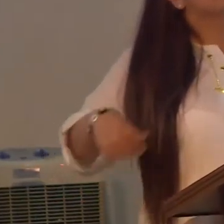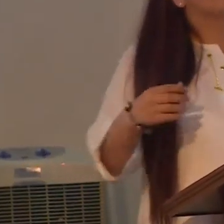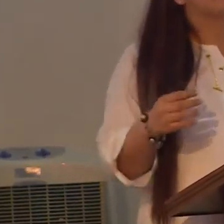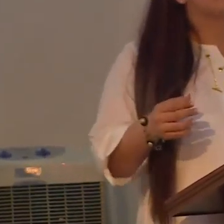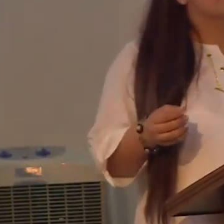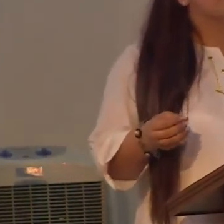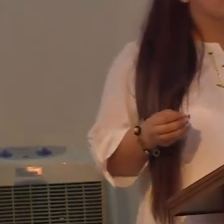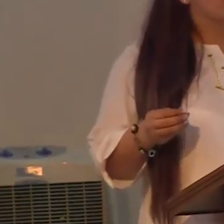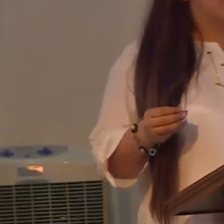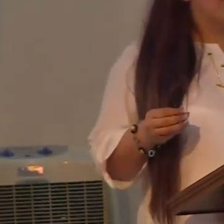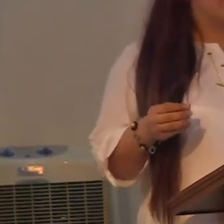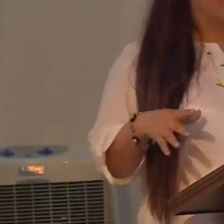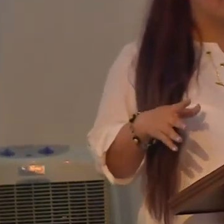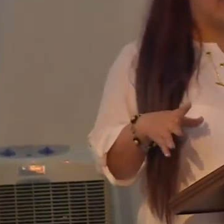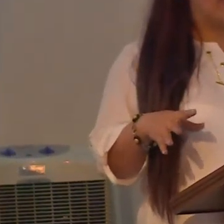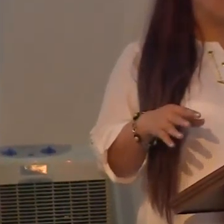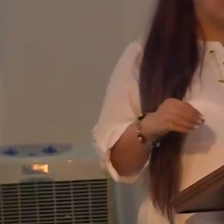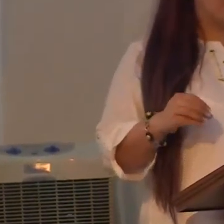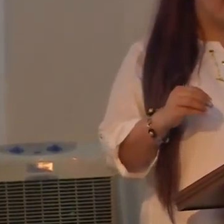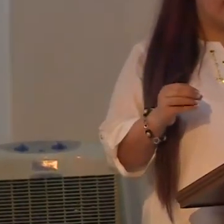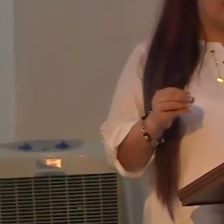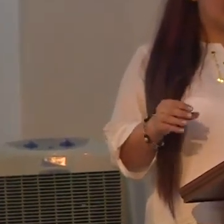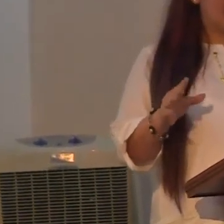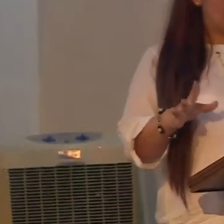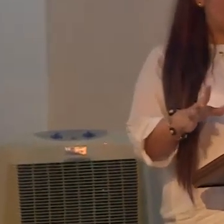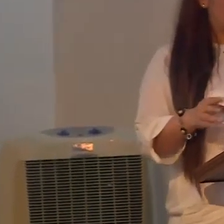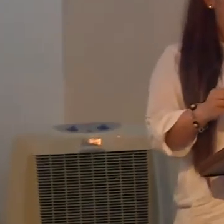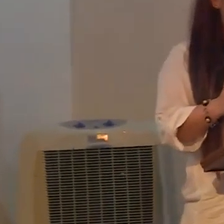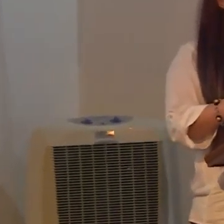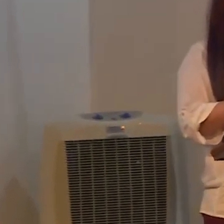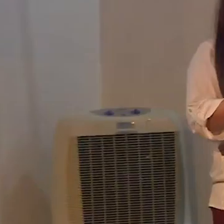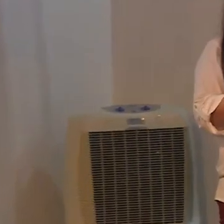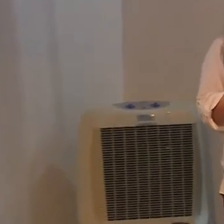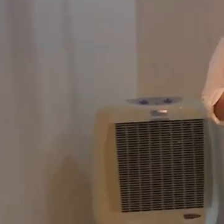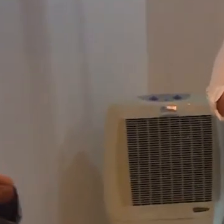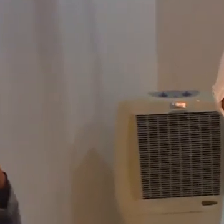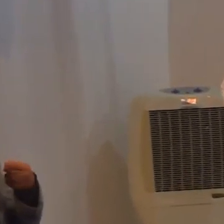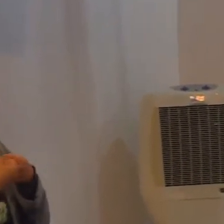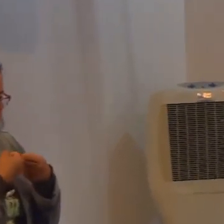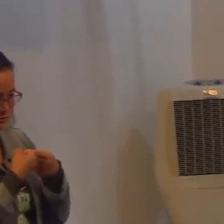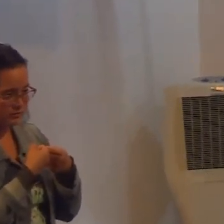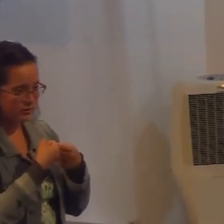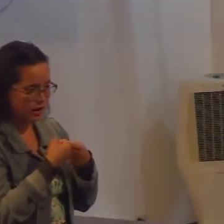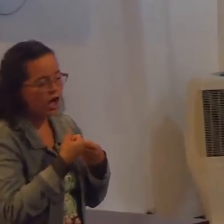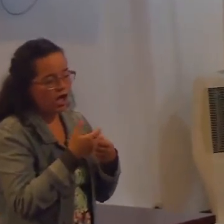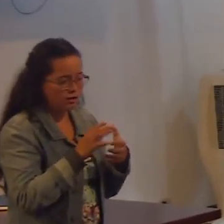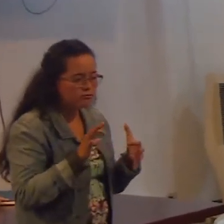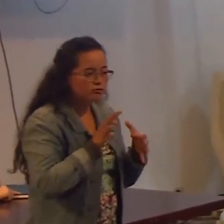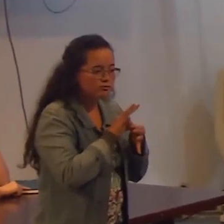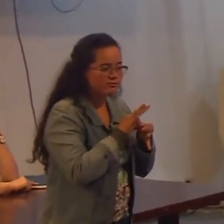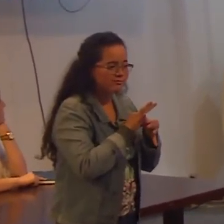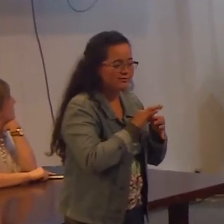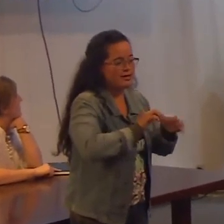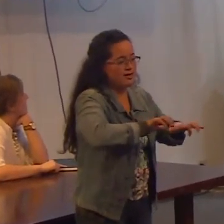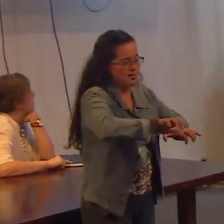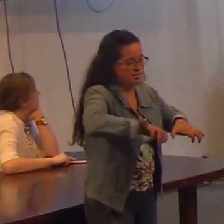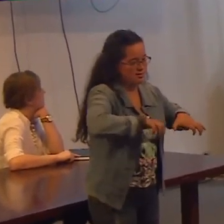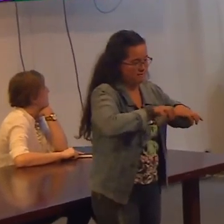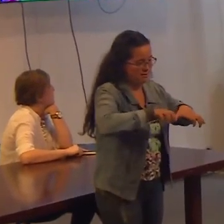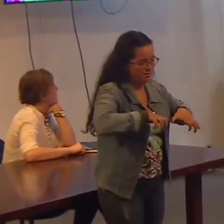Estas entrevistas fueron implementadas paulatinamente de la mano con el trabajo en las intervenciones en ambas